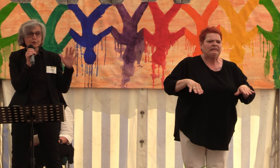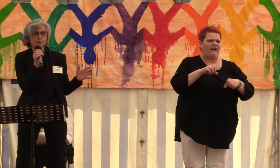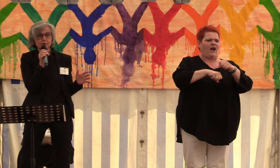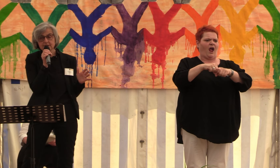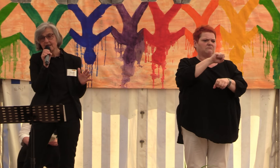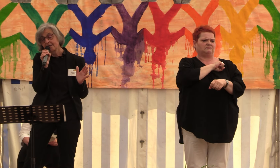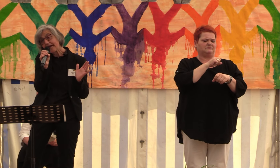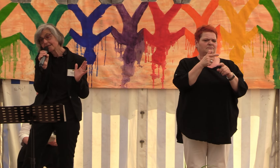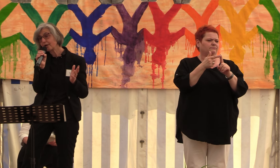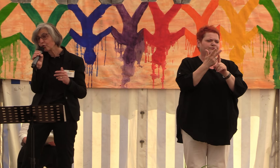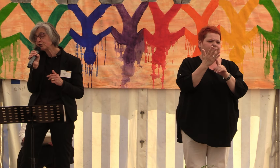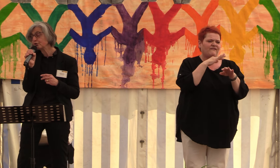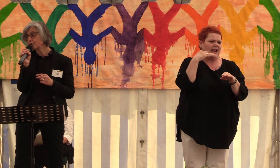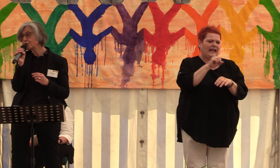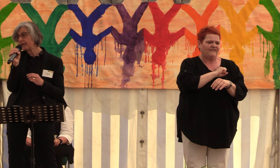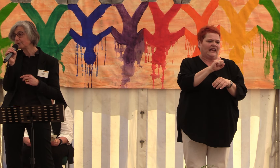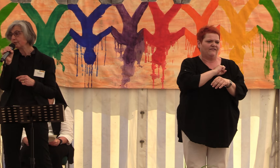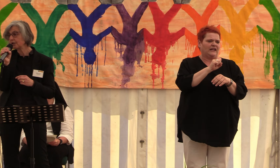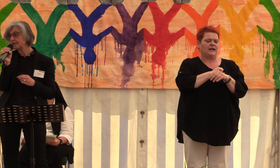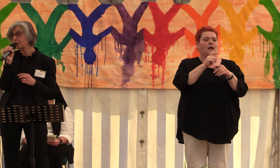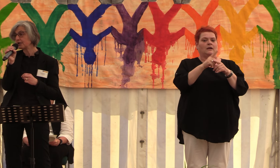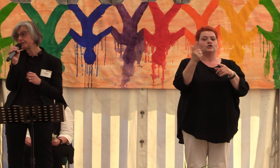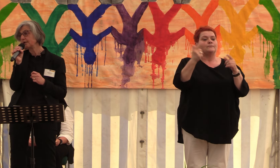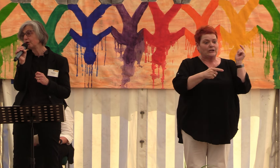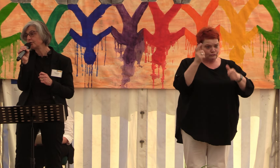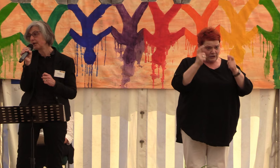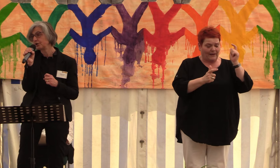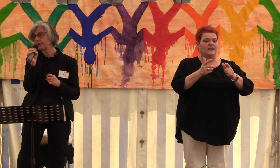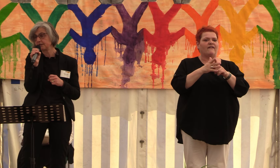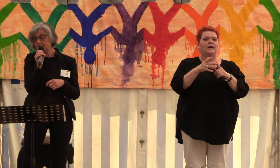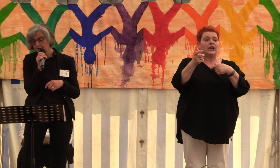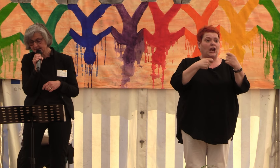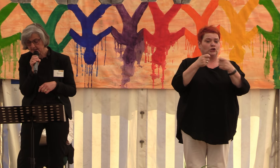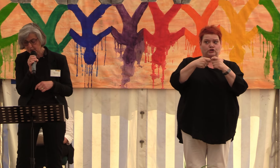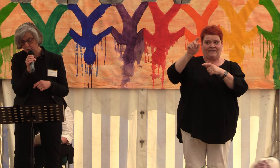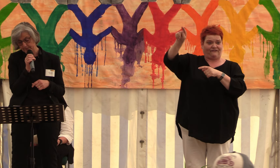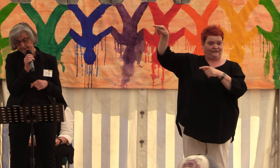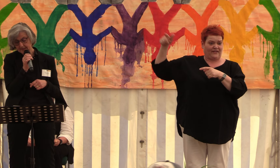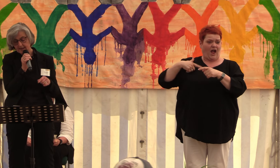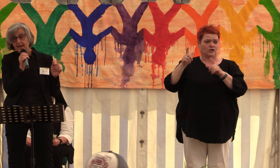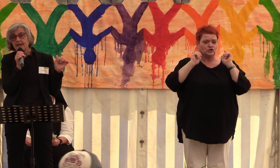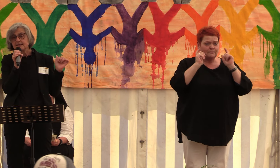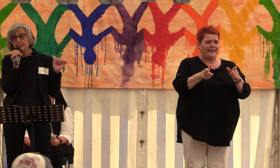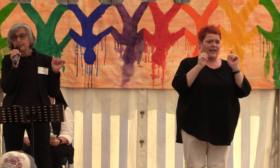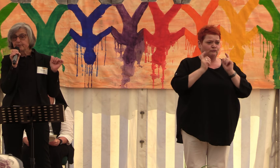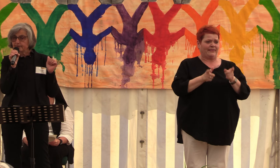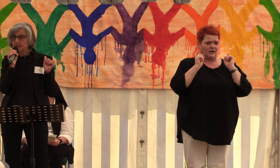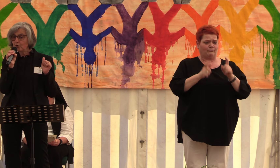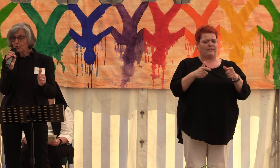Kinderfahrrad und. Dank der großzügigen Spenden wirklich der Geschäftsleute und der Geschäfte hier aus der Region.